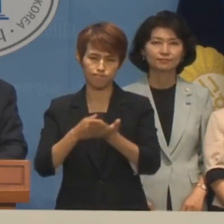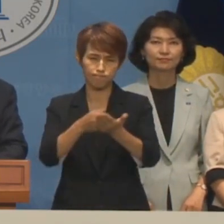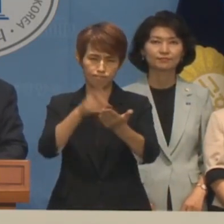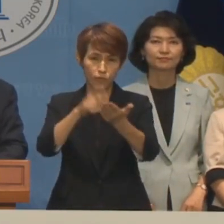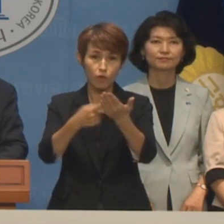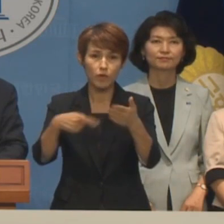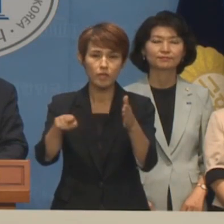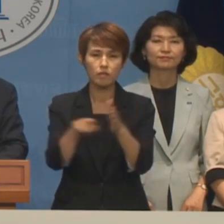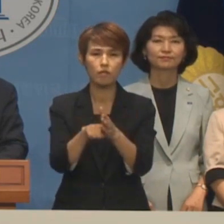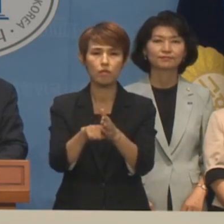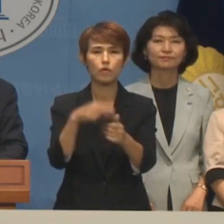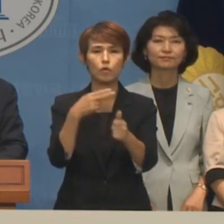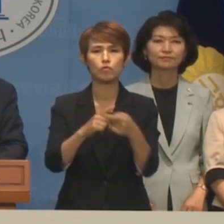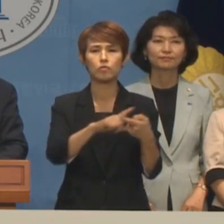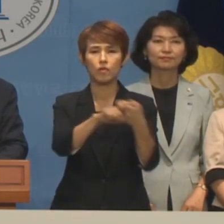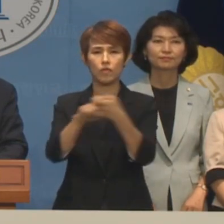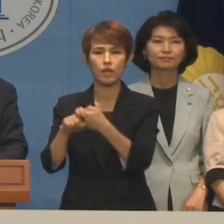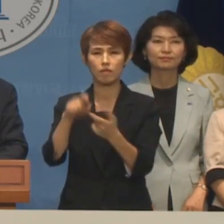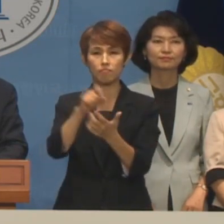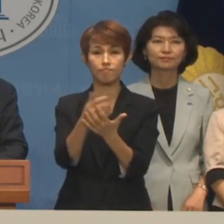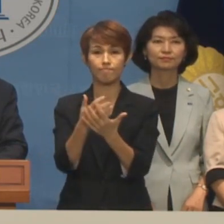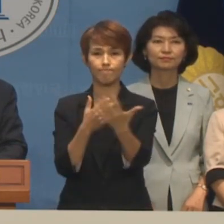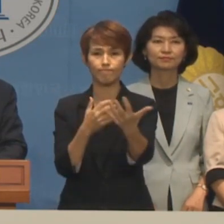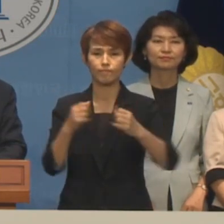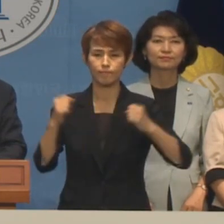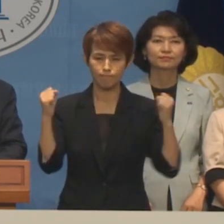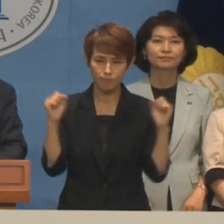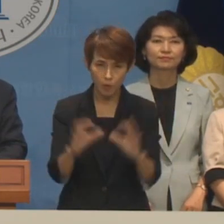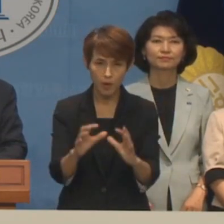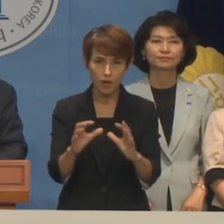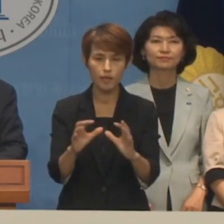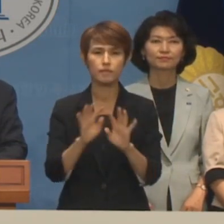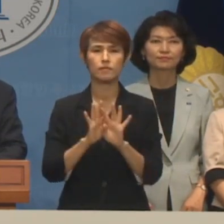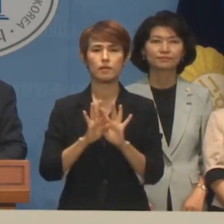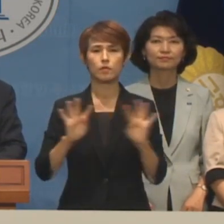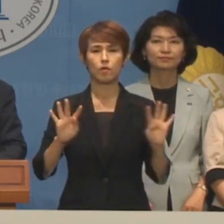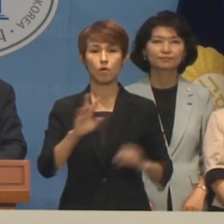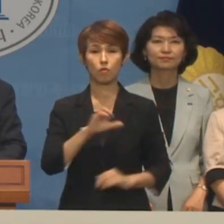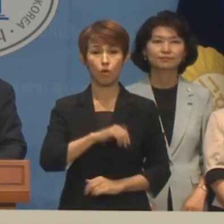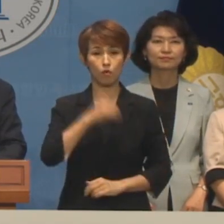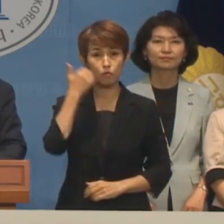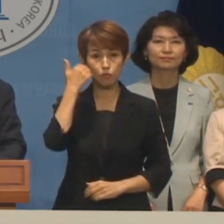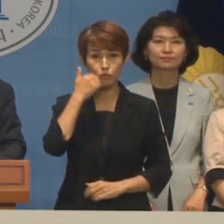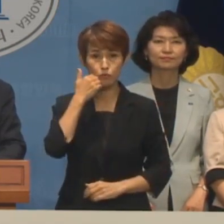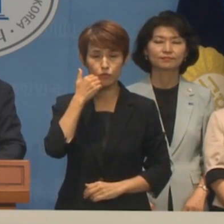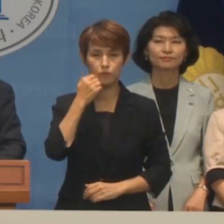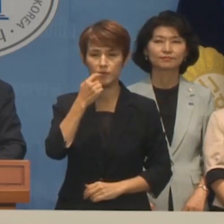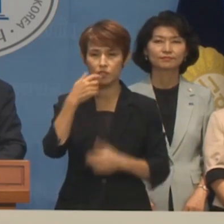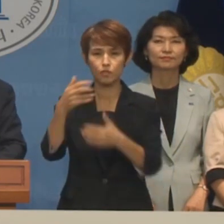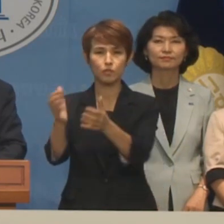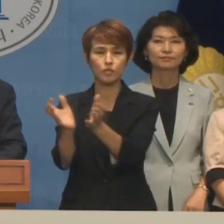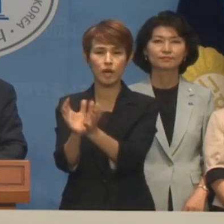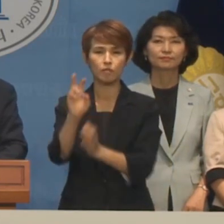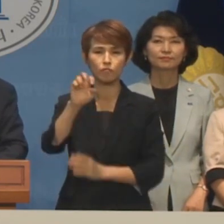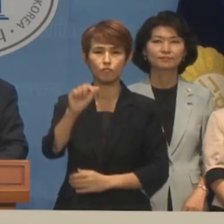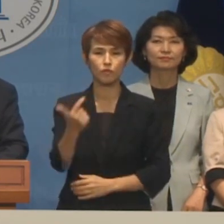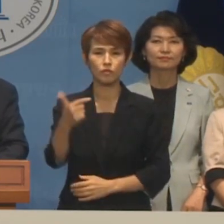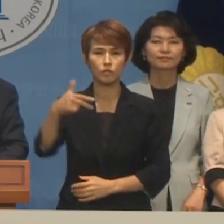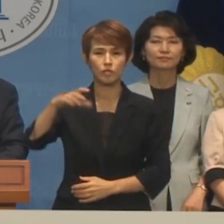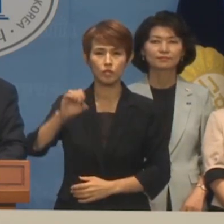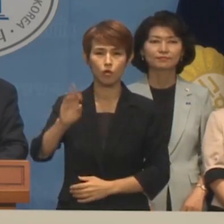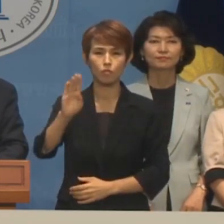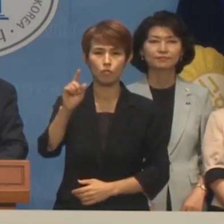전국교수연대회의 기자회견에 함께 연대하여 참석하시는 국회의원님은 더불어민주당 문정복